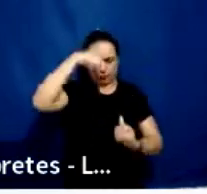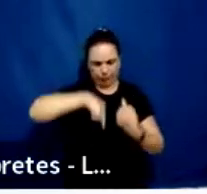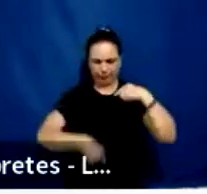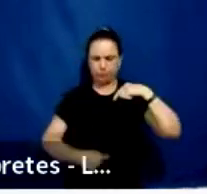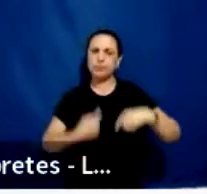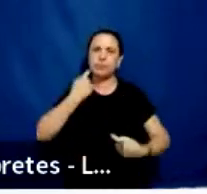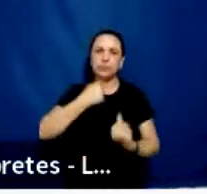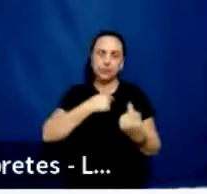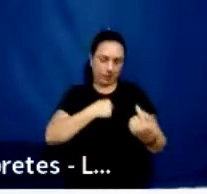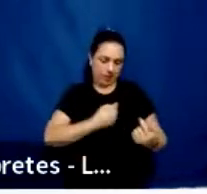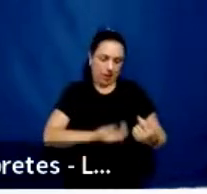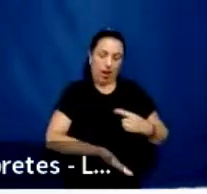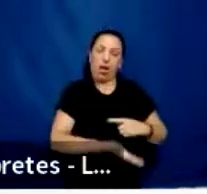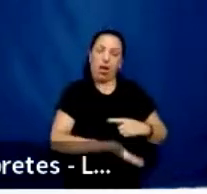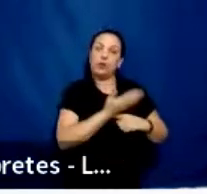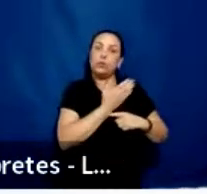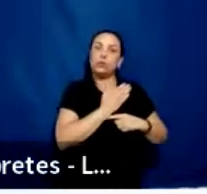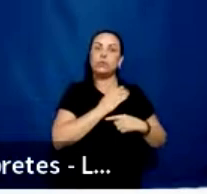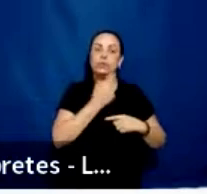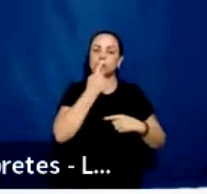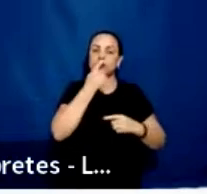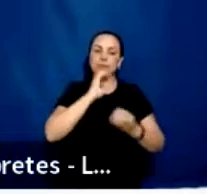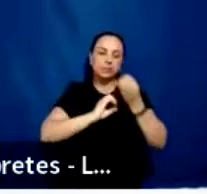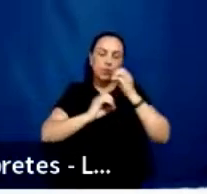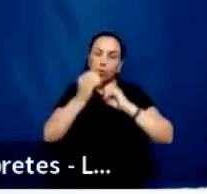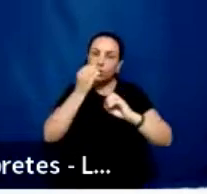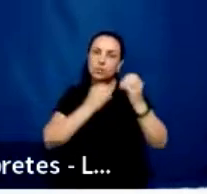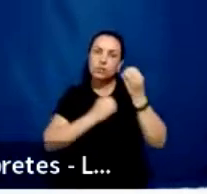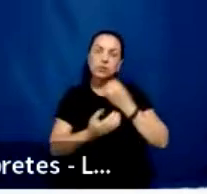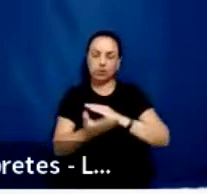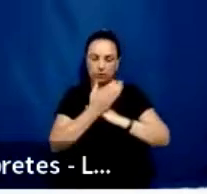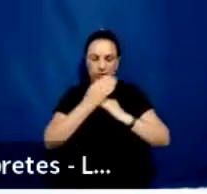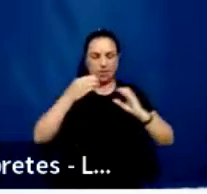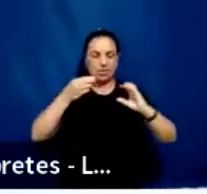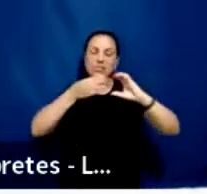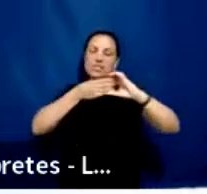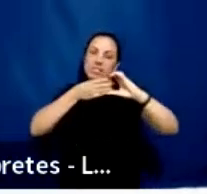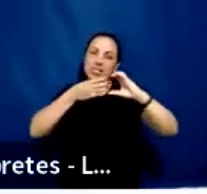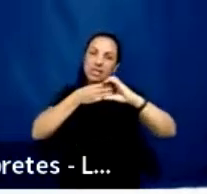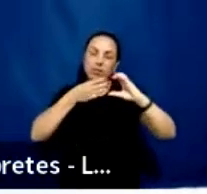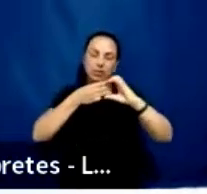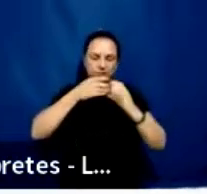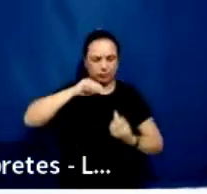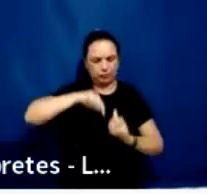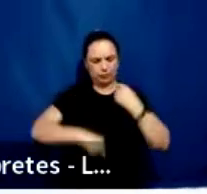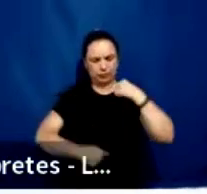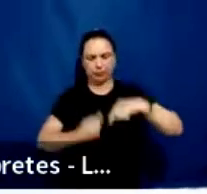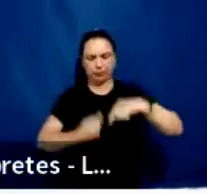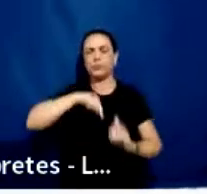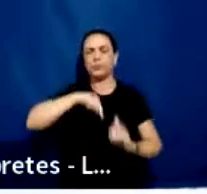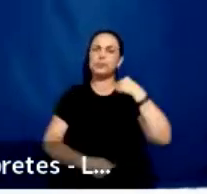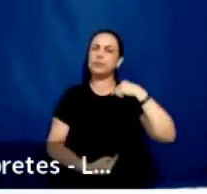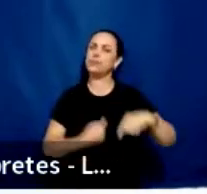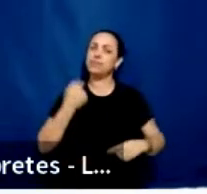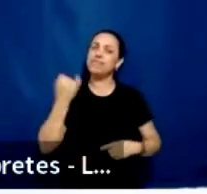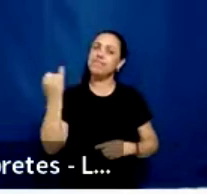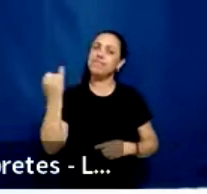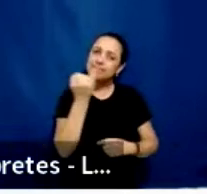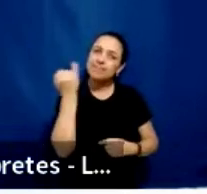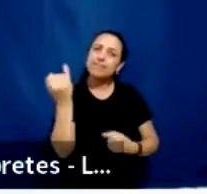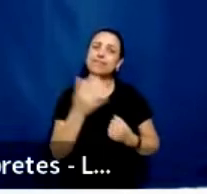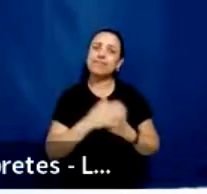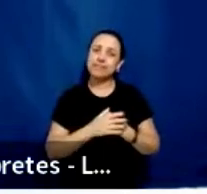o oxigênio ali, né, para as nossas células através do sangue. Então, é muito importante a gente